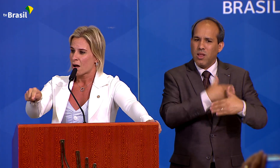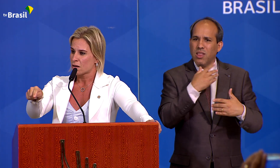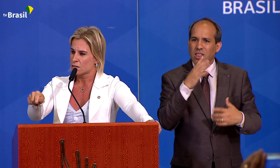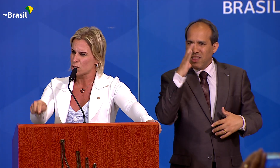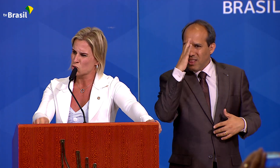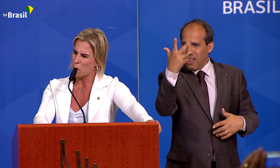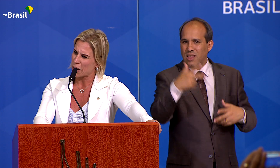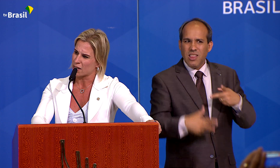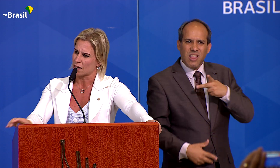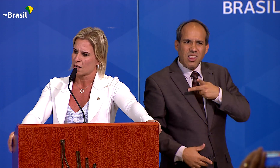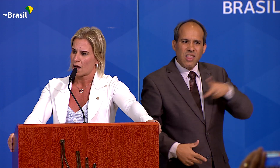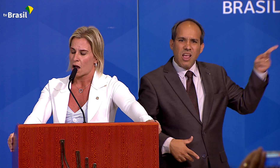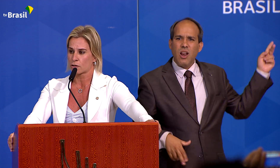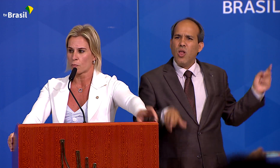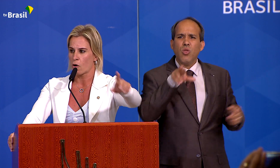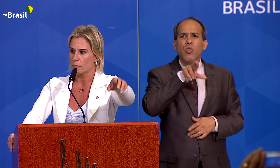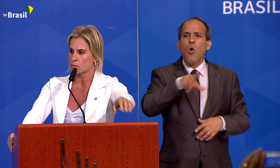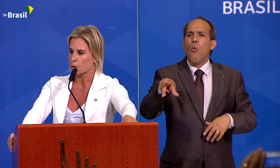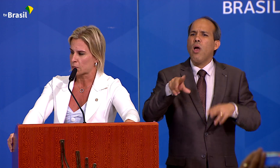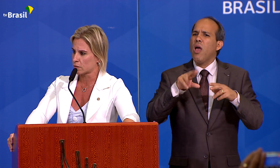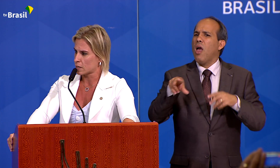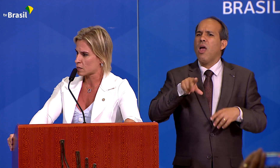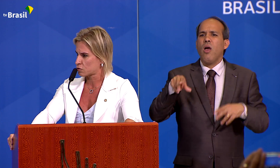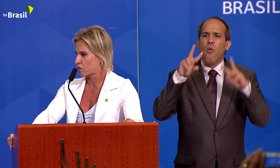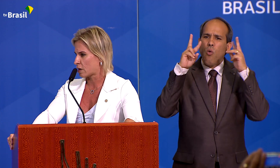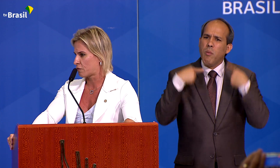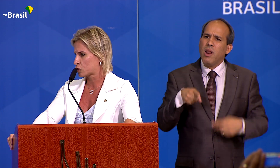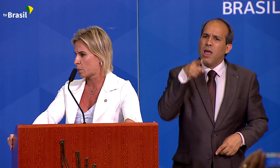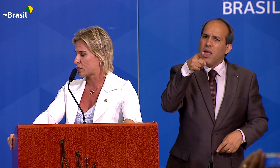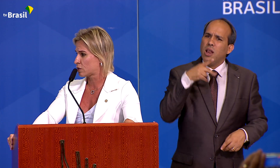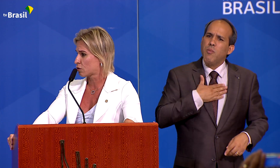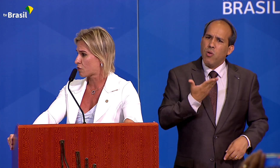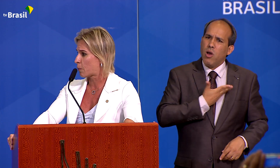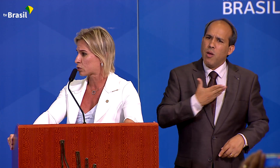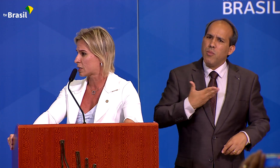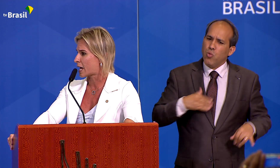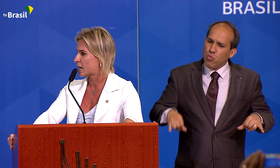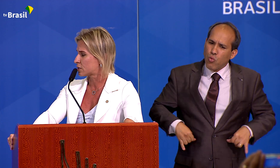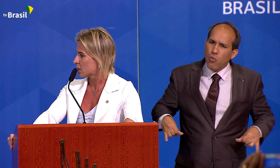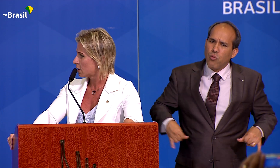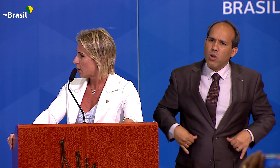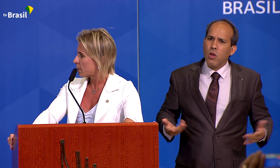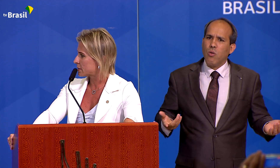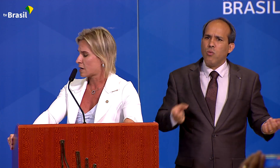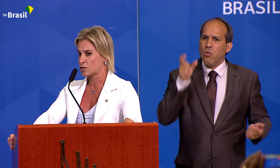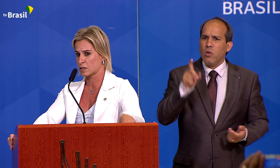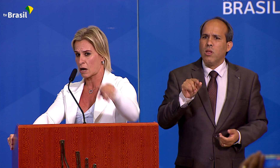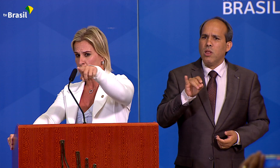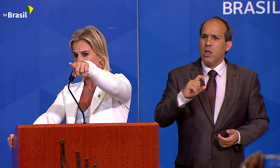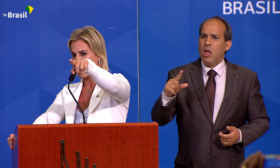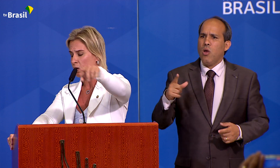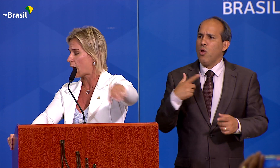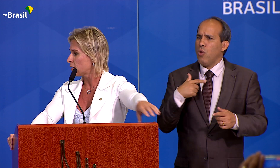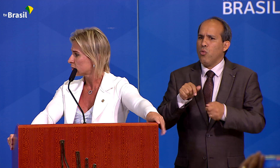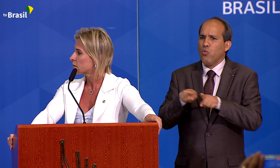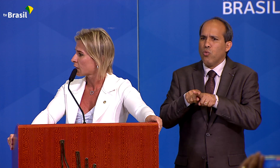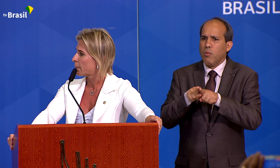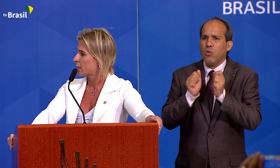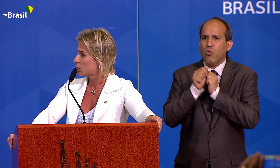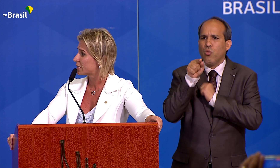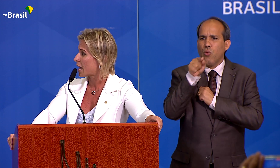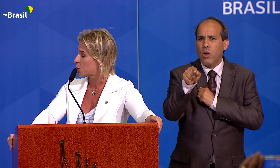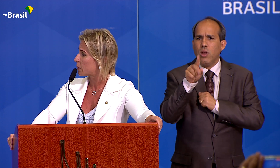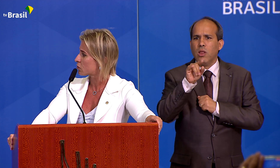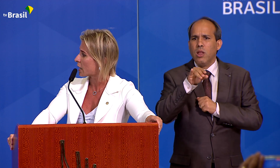decisão e desumana aqui o meu amigo deputado Daniel Silveira foi submetido eu tive oportunidade Presidente já tá com Daniel lá